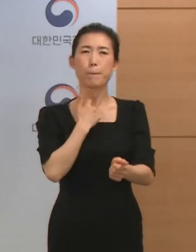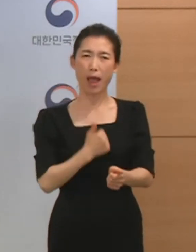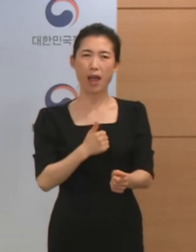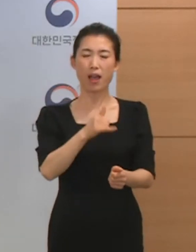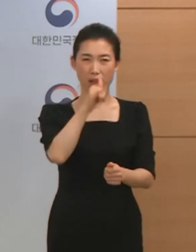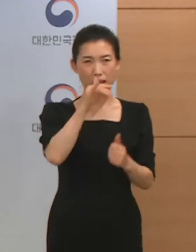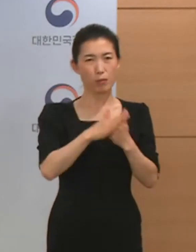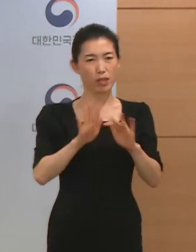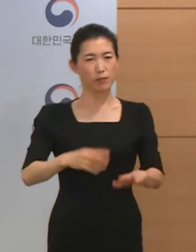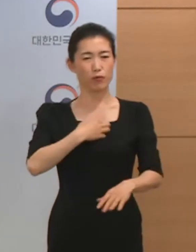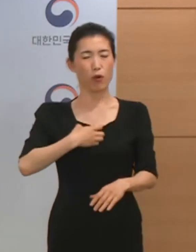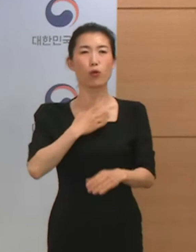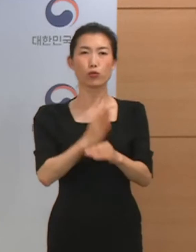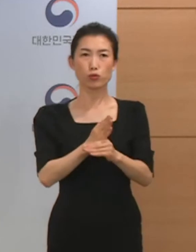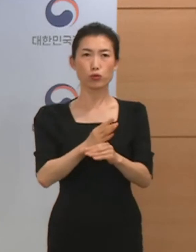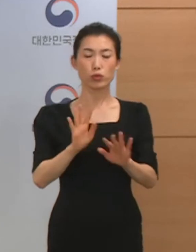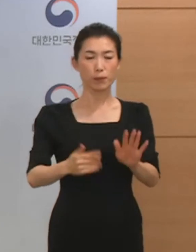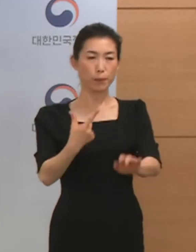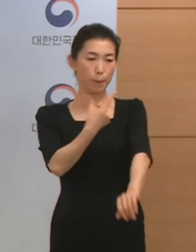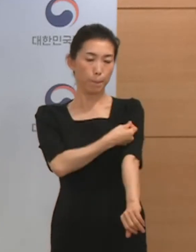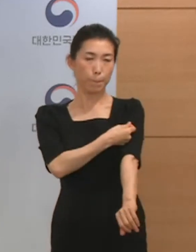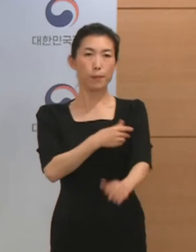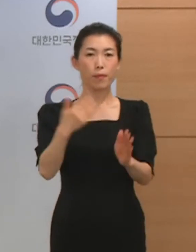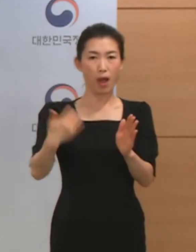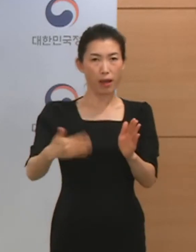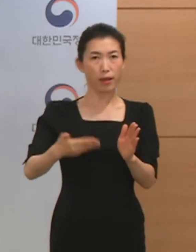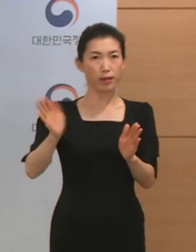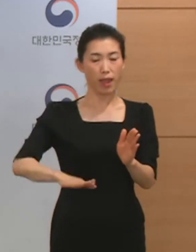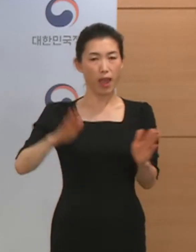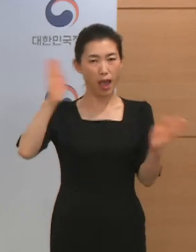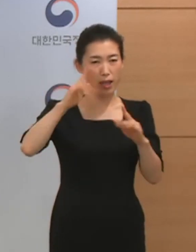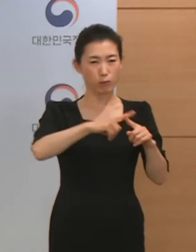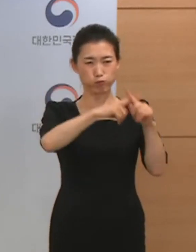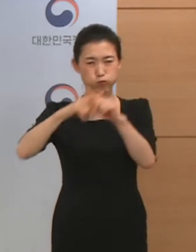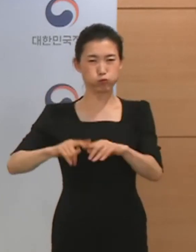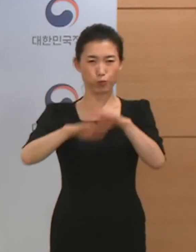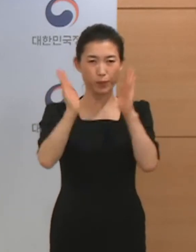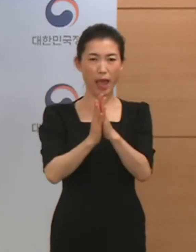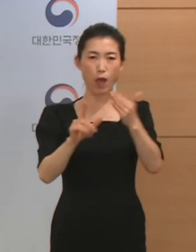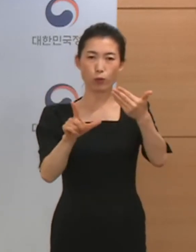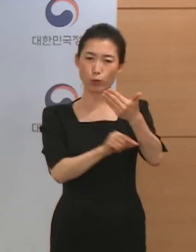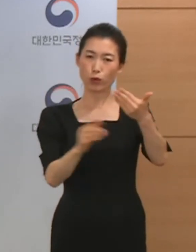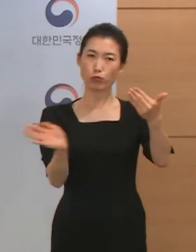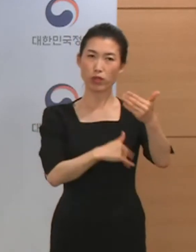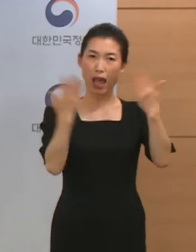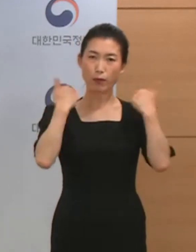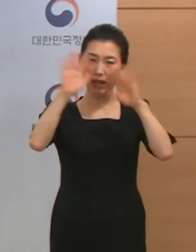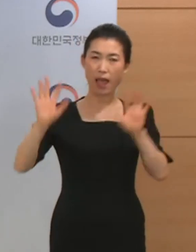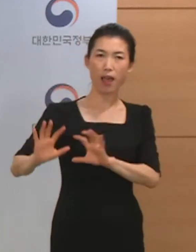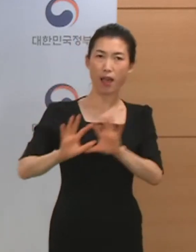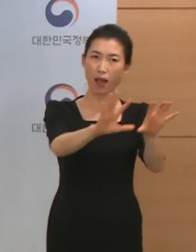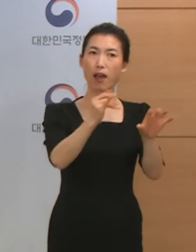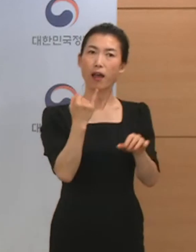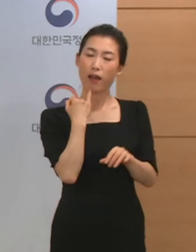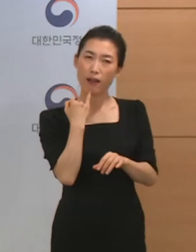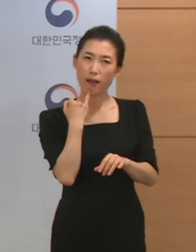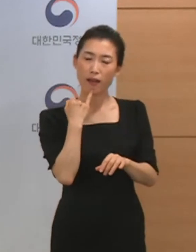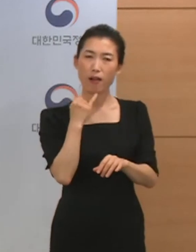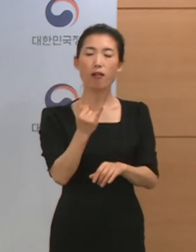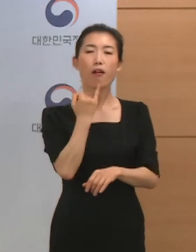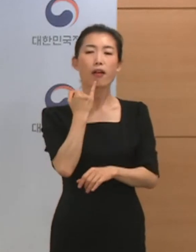없이도 전면 등교 시 현재 방역 수준에서 감염 차단이 가능하다고 판단하시는지 어떤